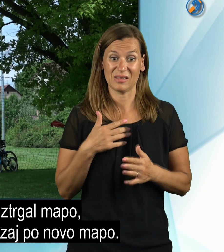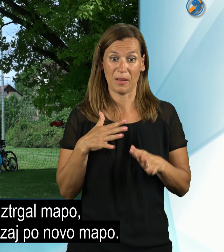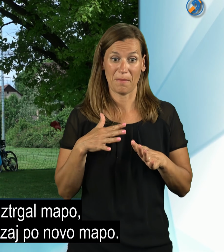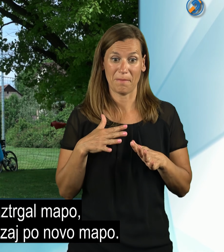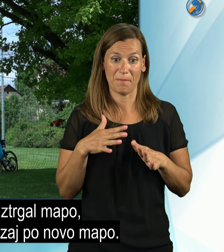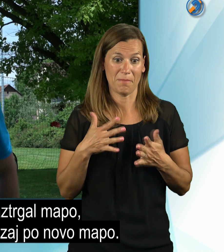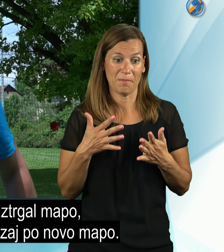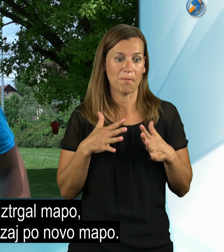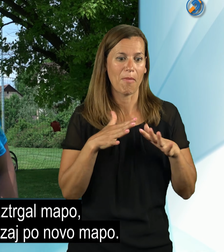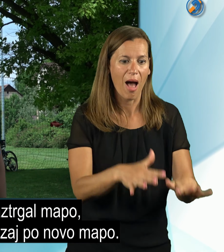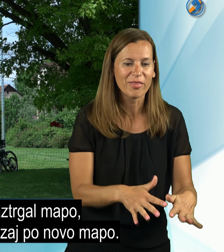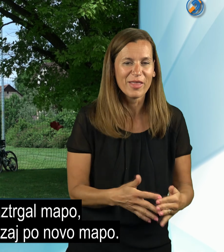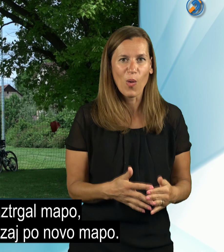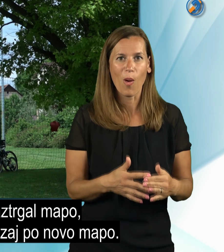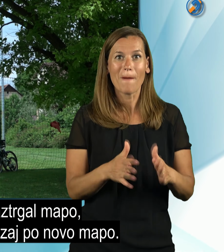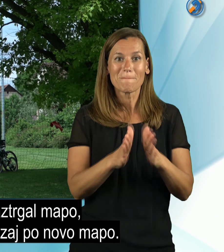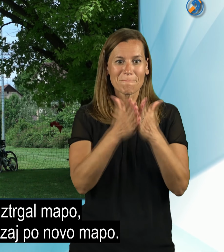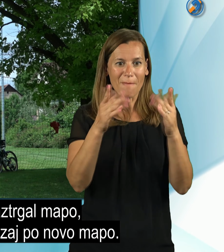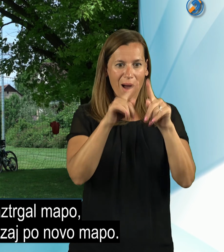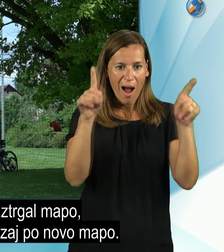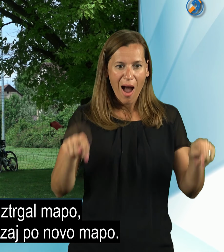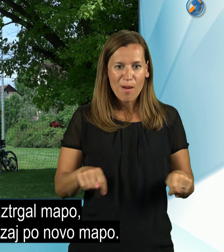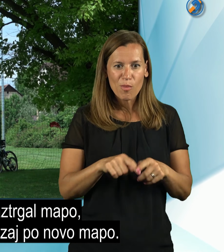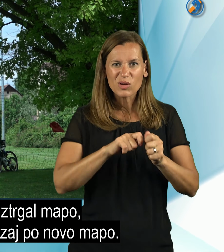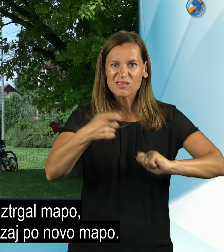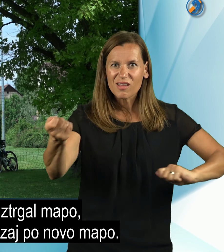Sem padel, mapo raztrgal,